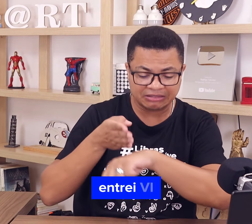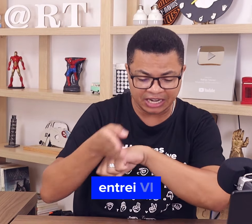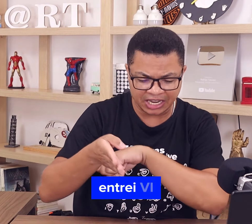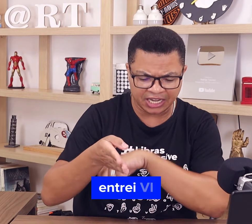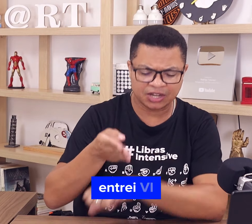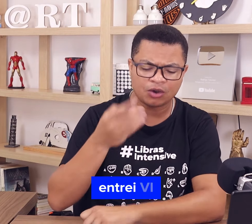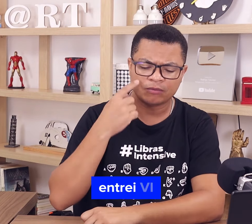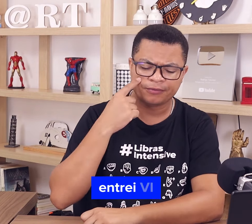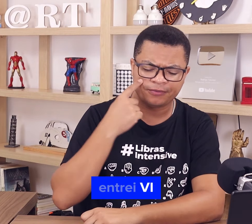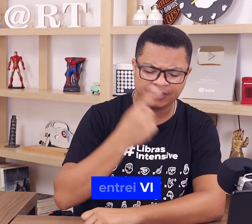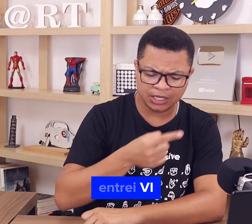Entrei. Vi.